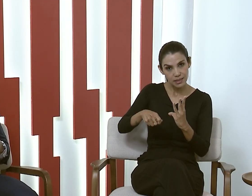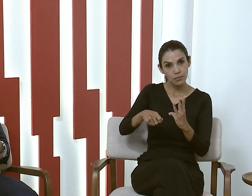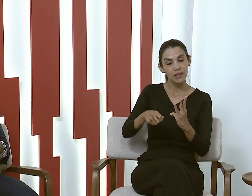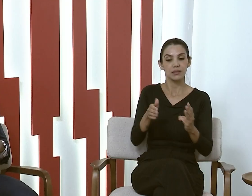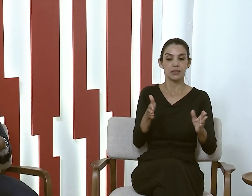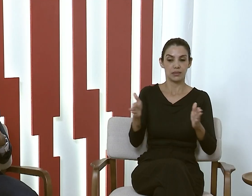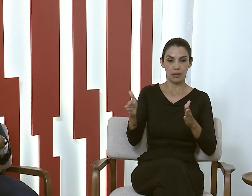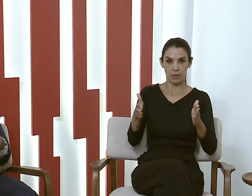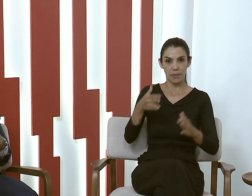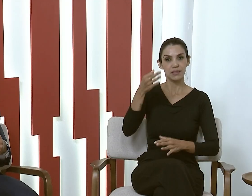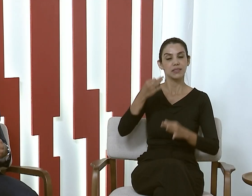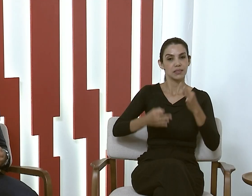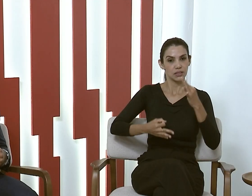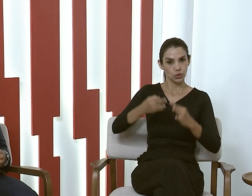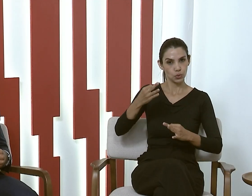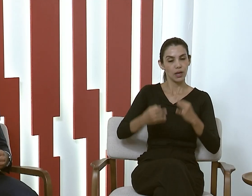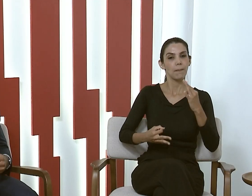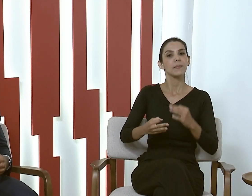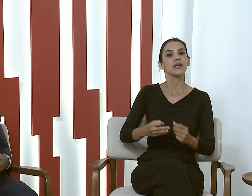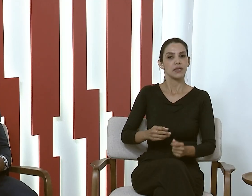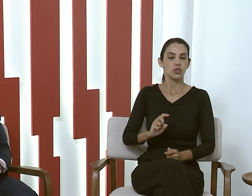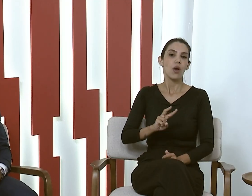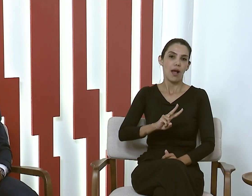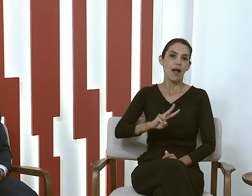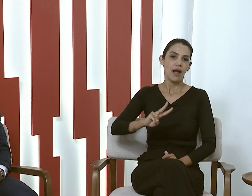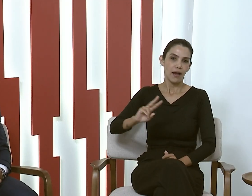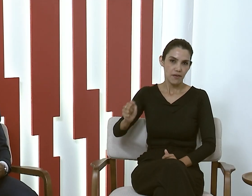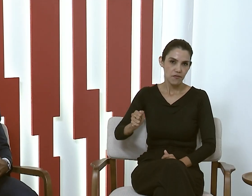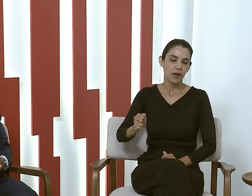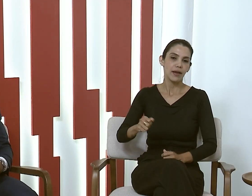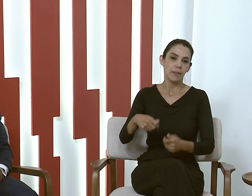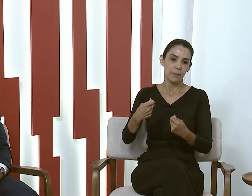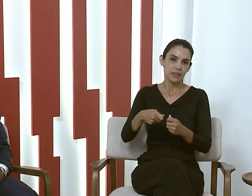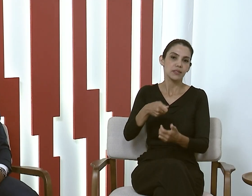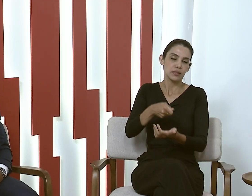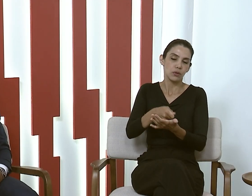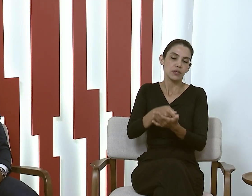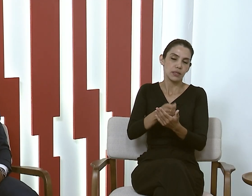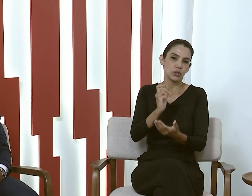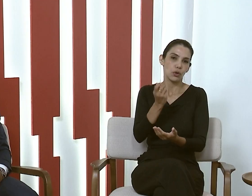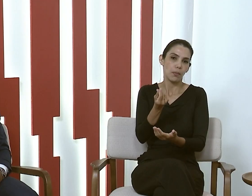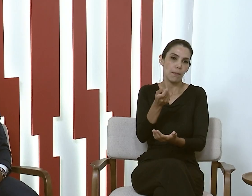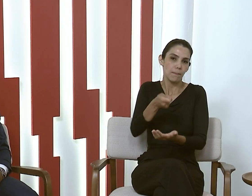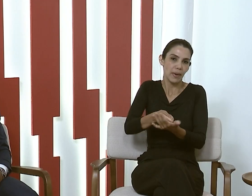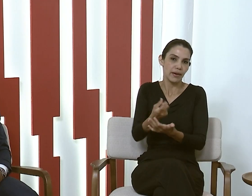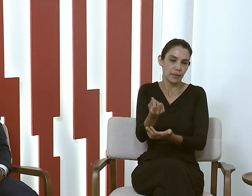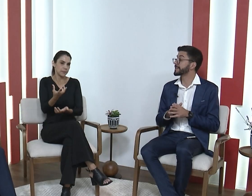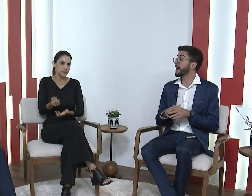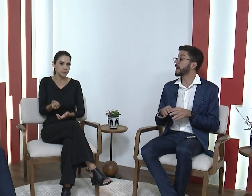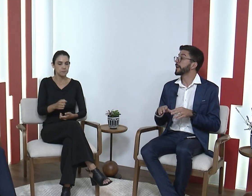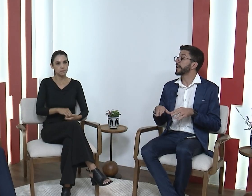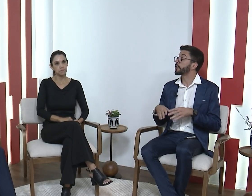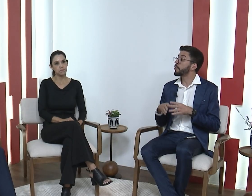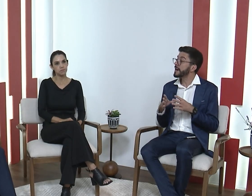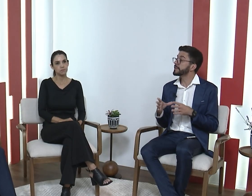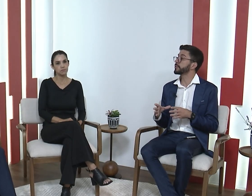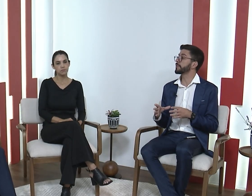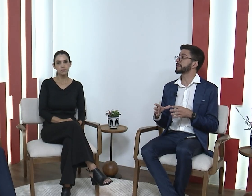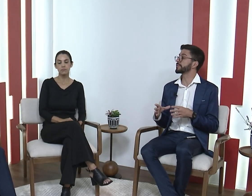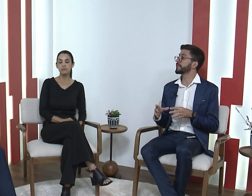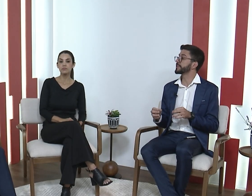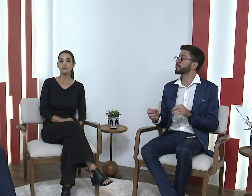do processo é que poderão ser executadas sob pena de prisão. E para a gente finalizar, em